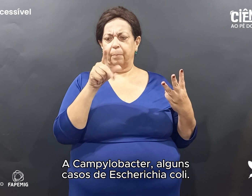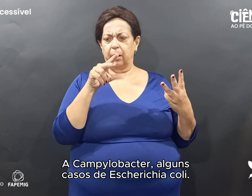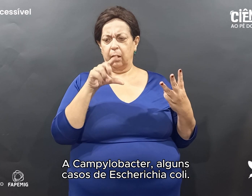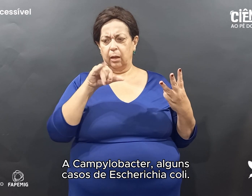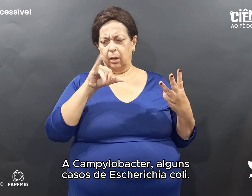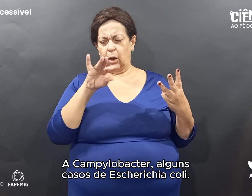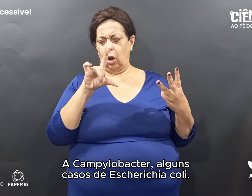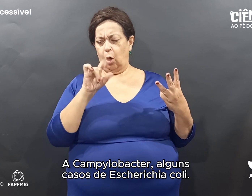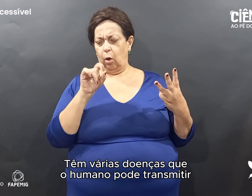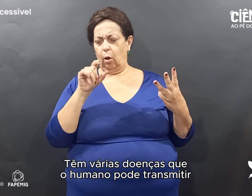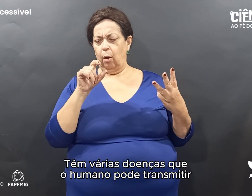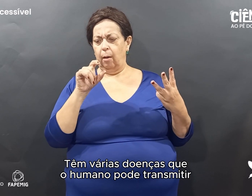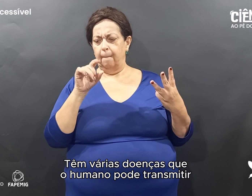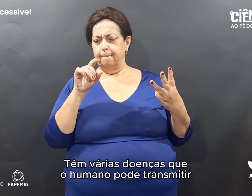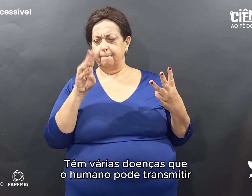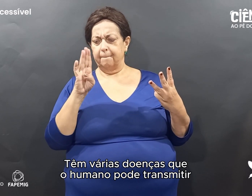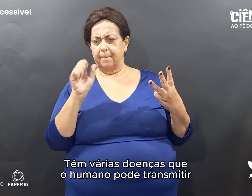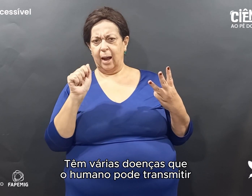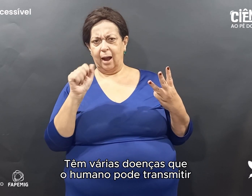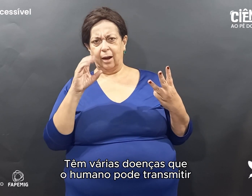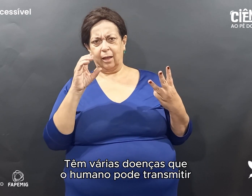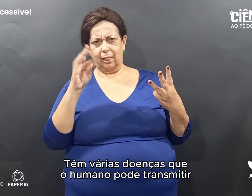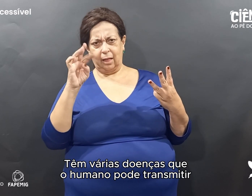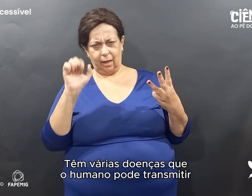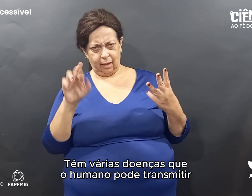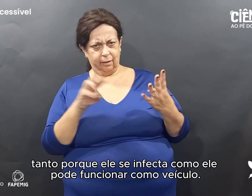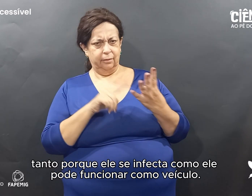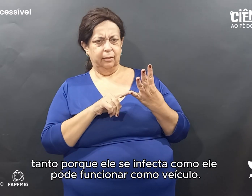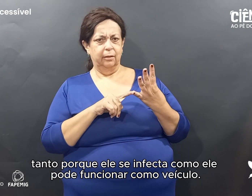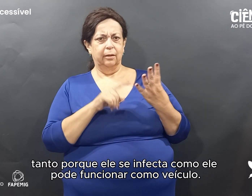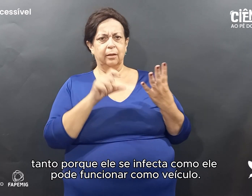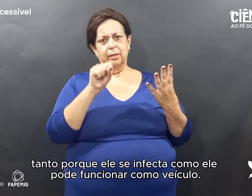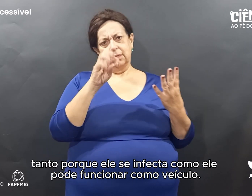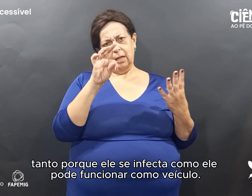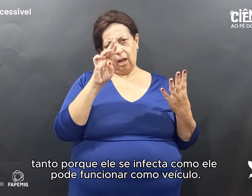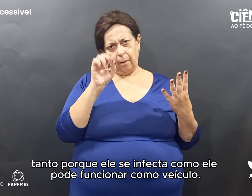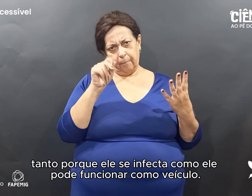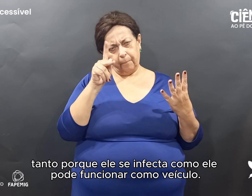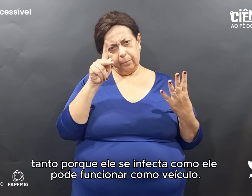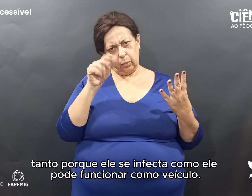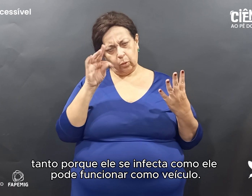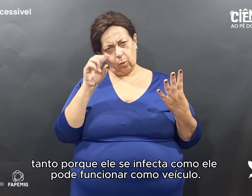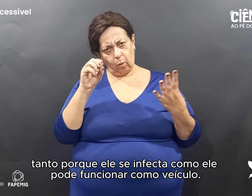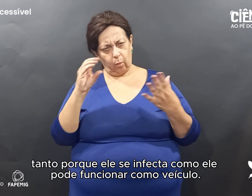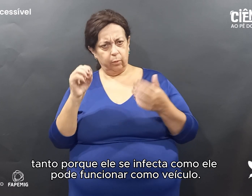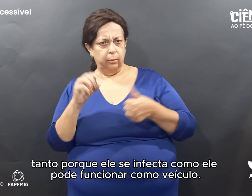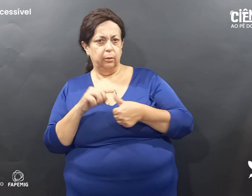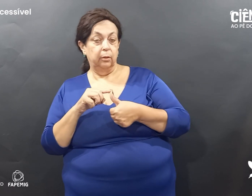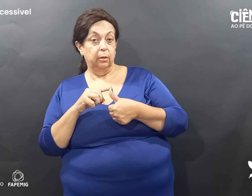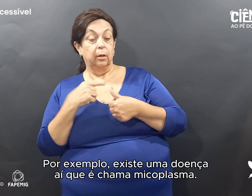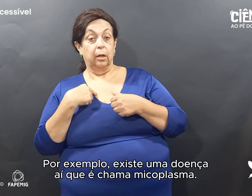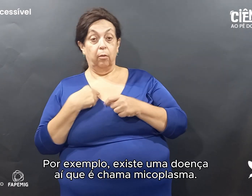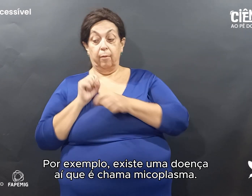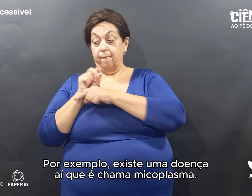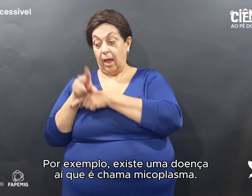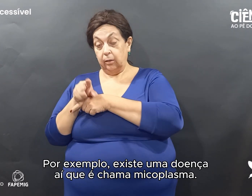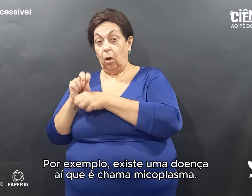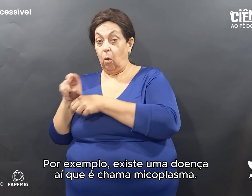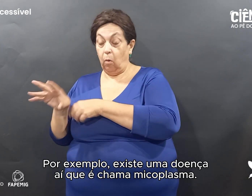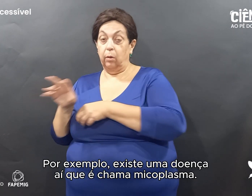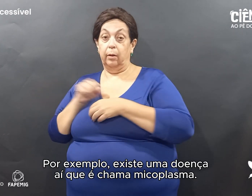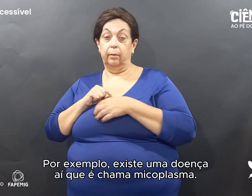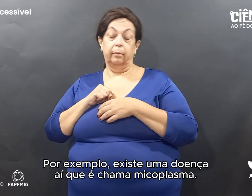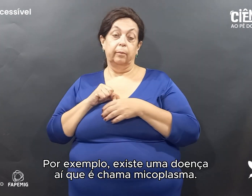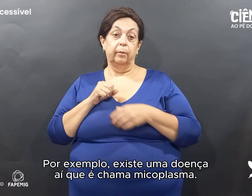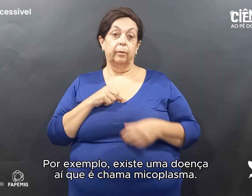alguns casos de Escherichia coli. Então, tem várias doenças que o humano pode transmitir, tanto porque ele se infecta, como ele pode funcionar como veículo. Por exemplo, existe uma doença